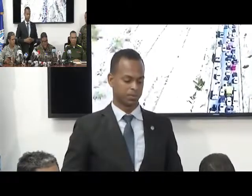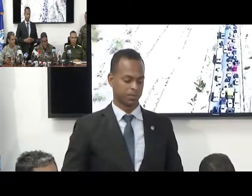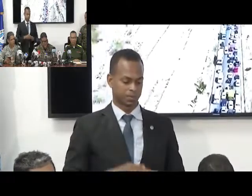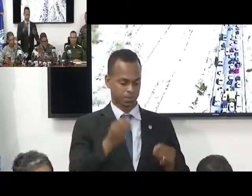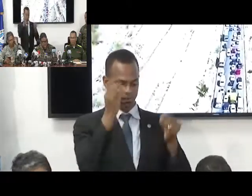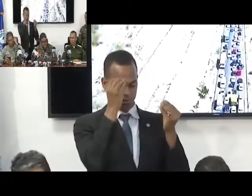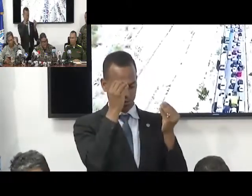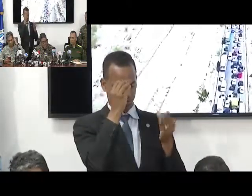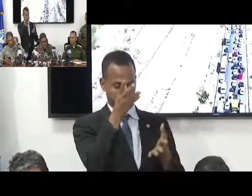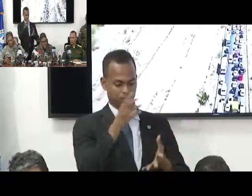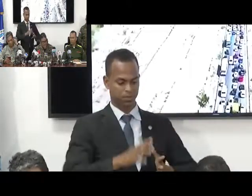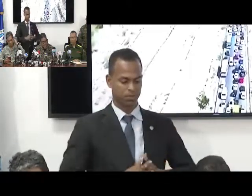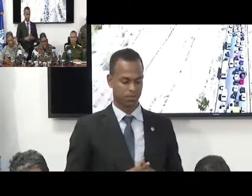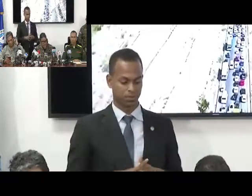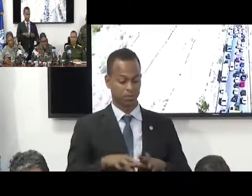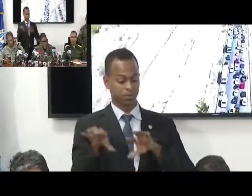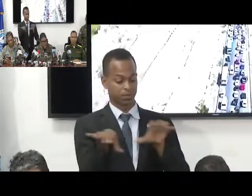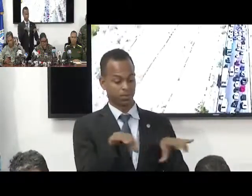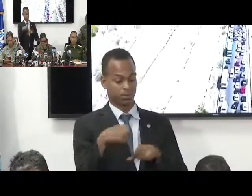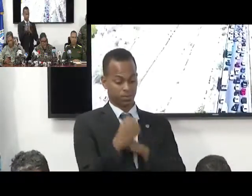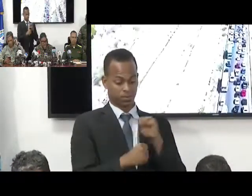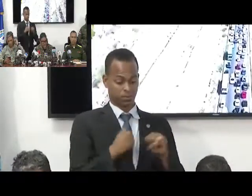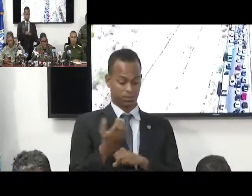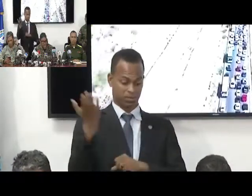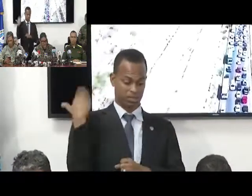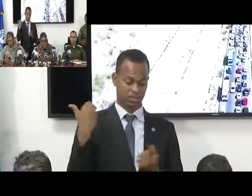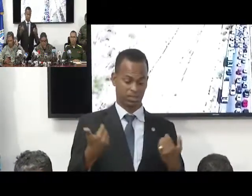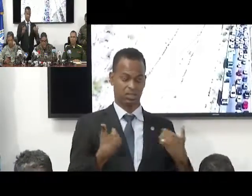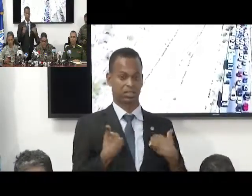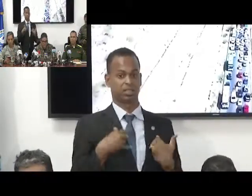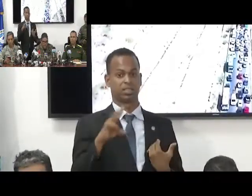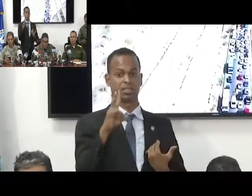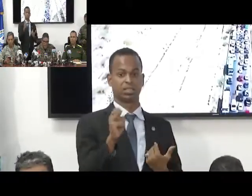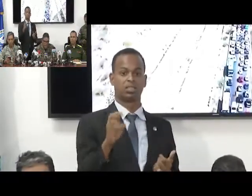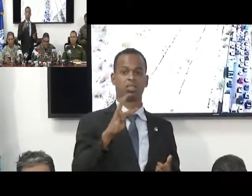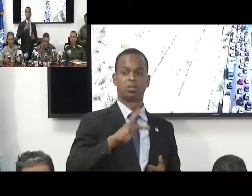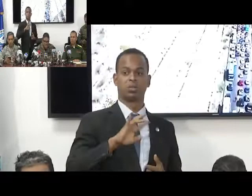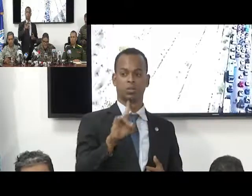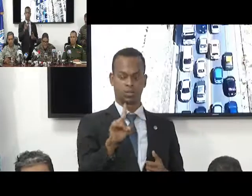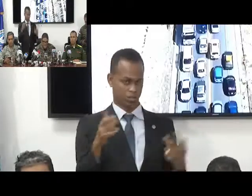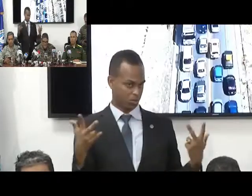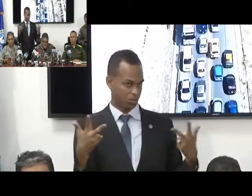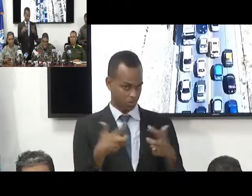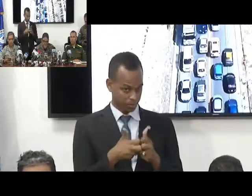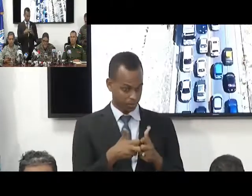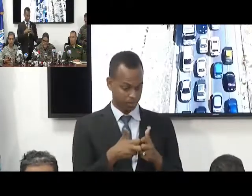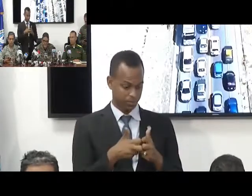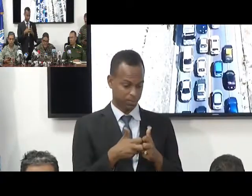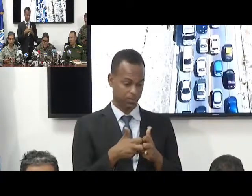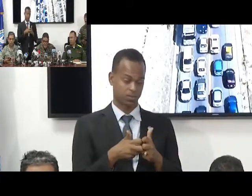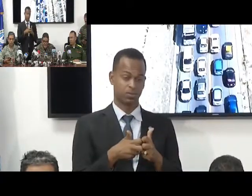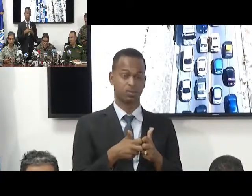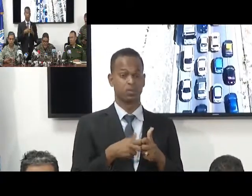Tenemos comentarios. En el operativo del año pasado hubo un registro de 741 accidentes de tránsito y en este año